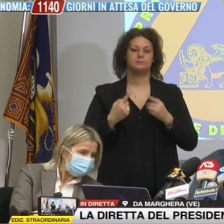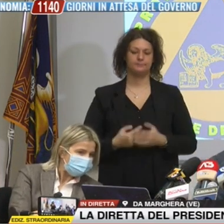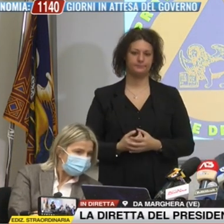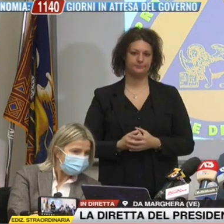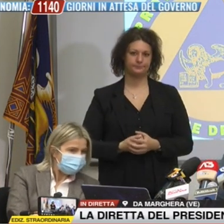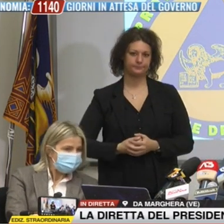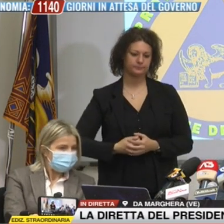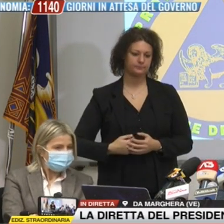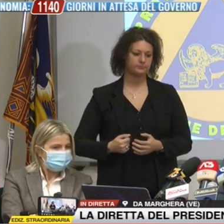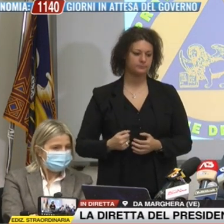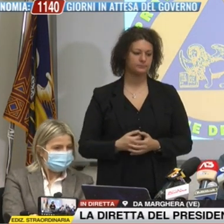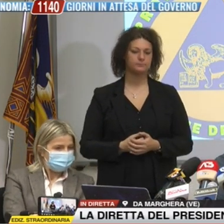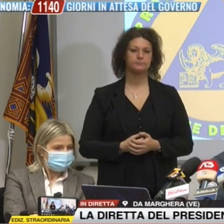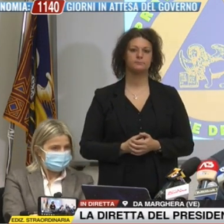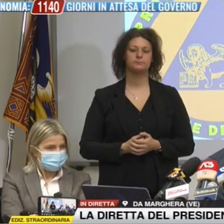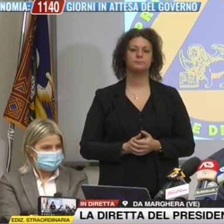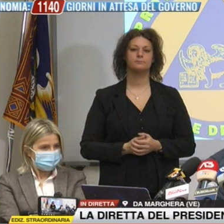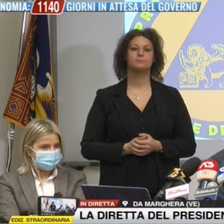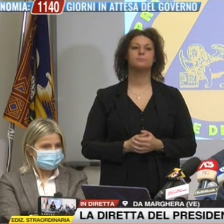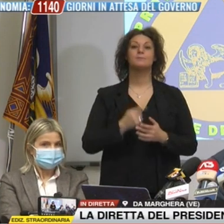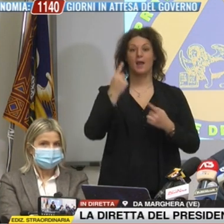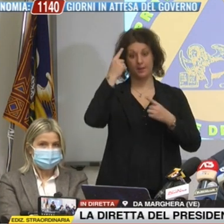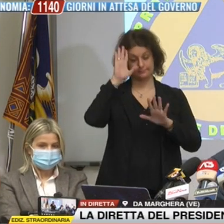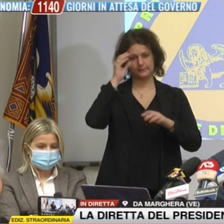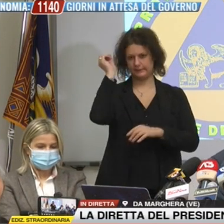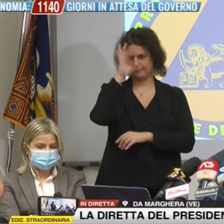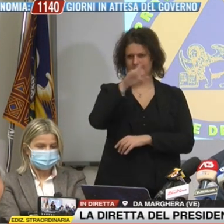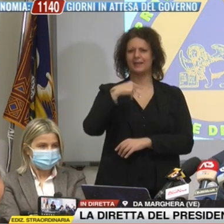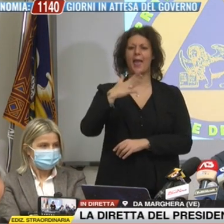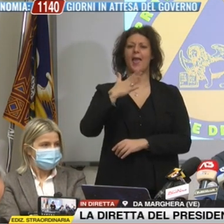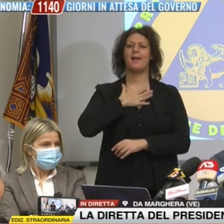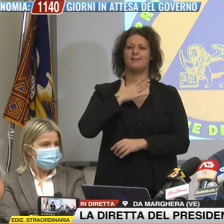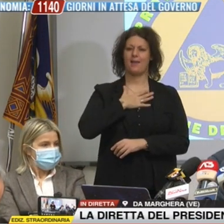Sì, scusate, una cosa che ho dimenticato, fasce d'età, perché anche qui c'è